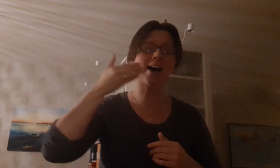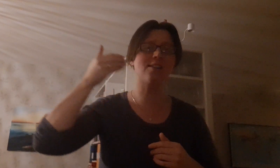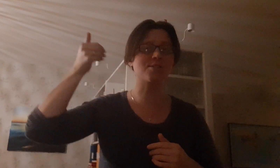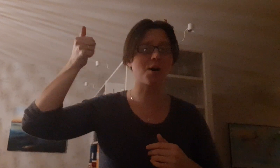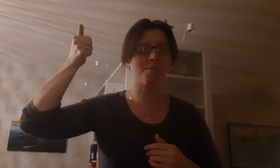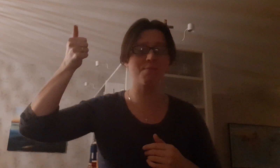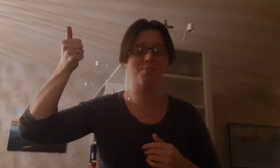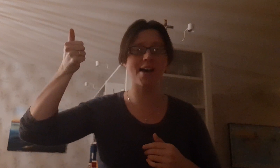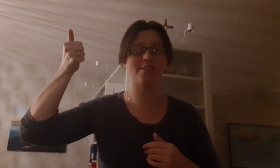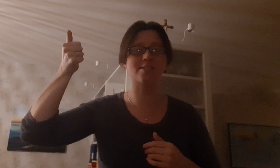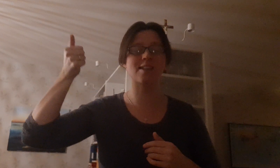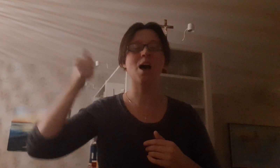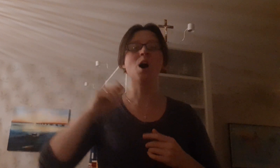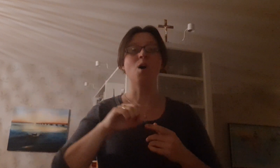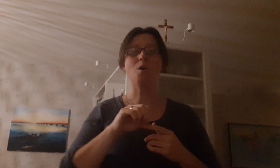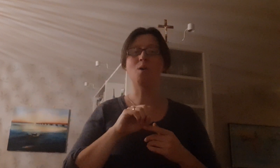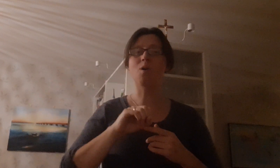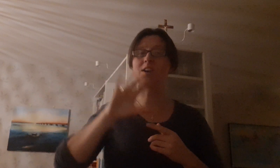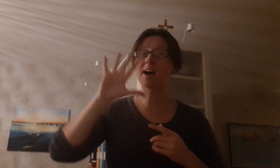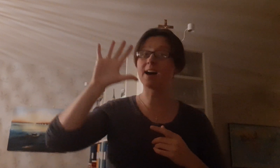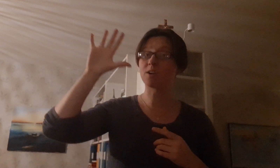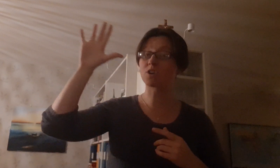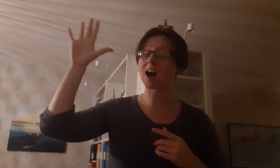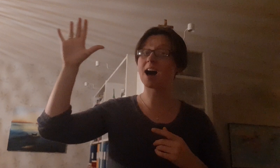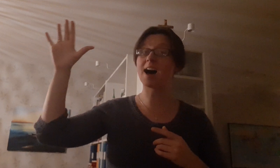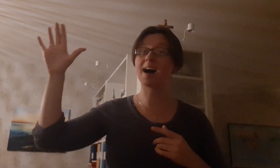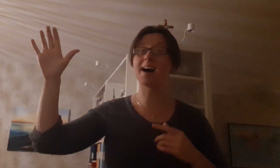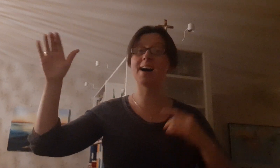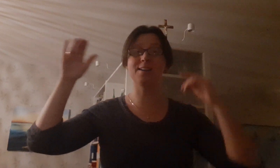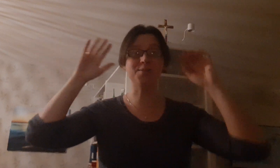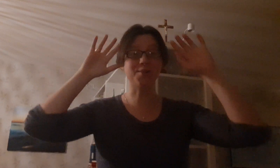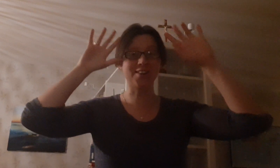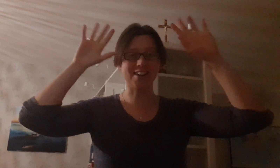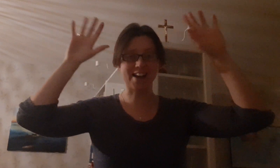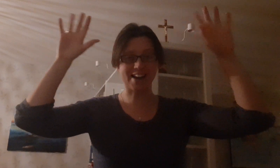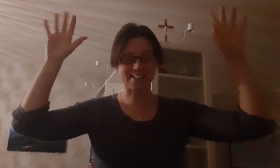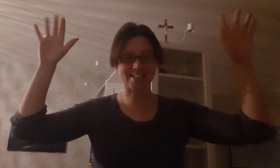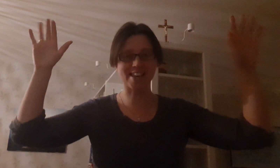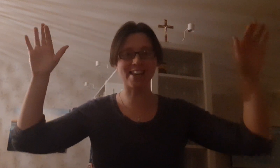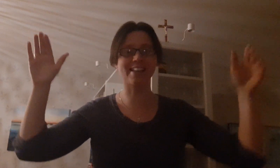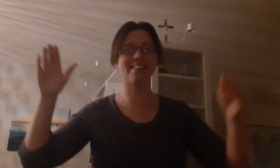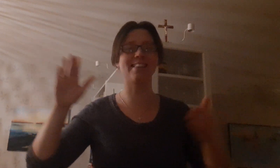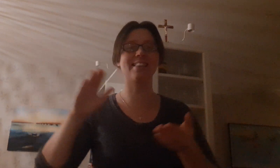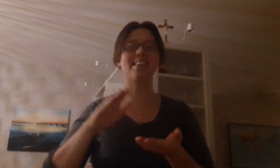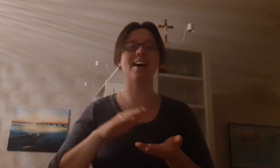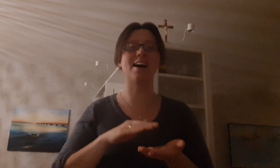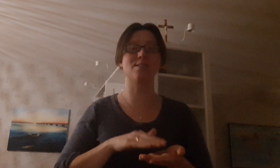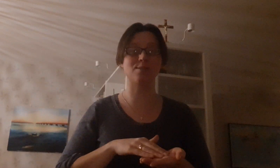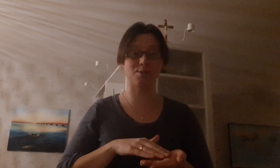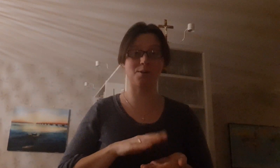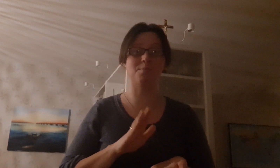som väst. Och när stjärnorna tindrar som